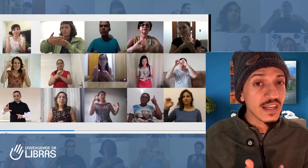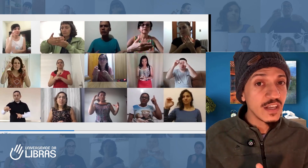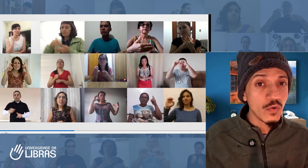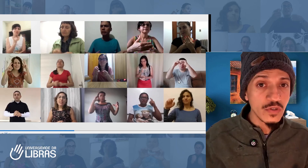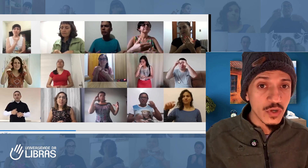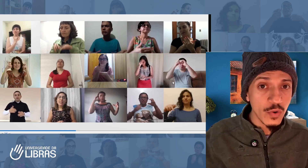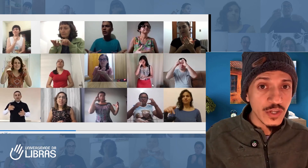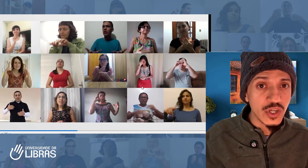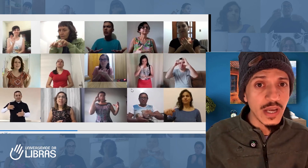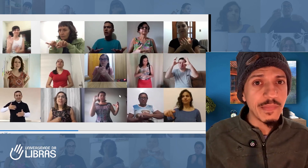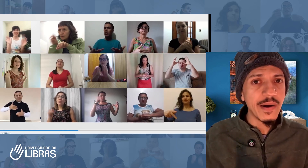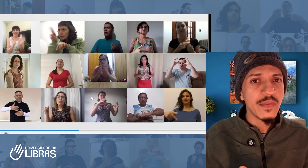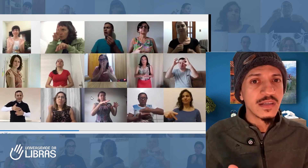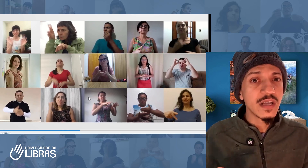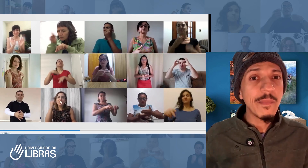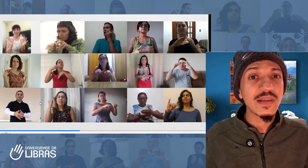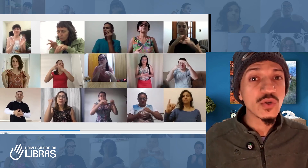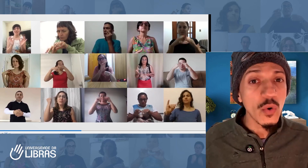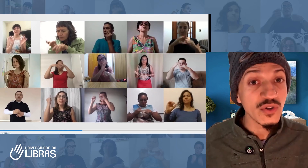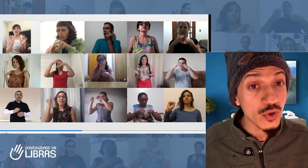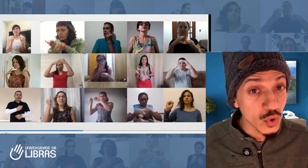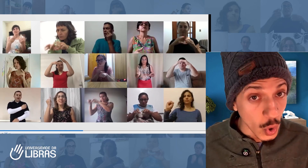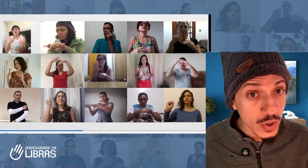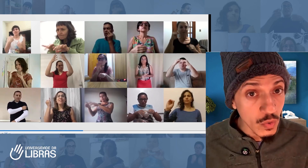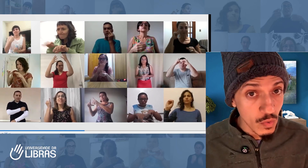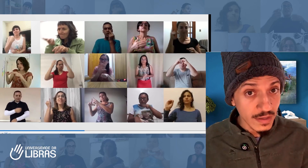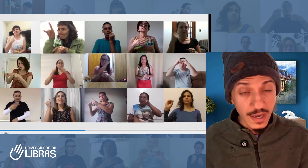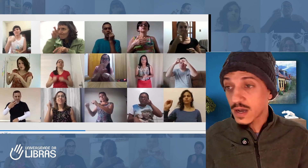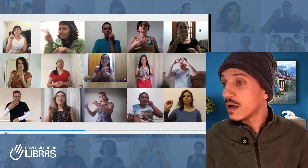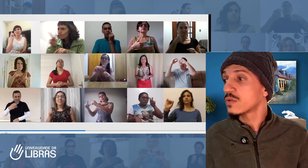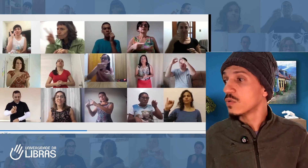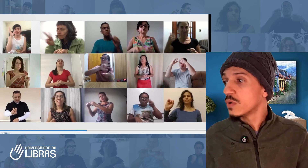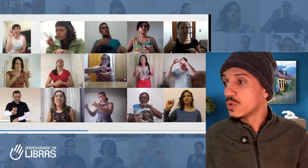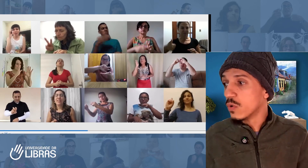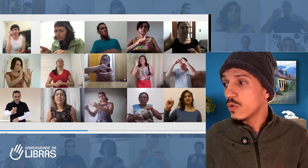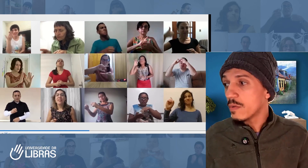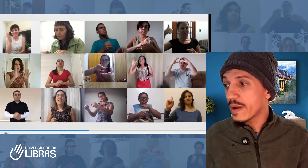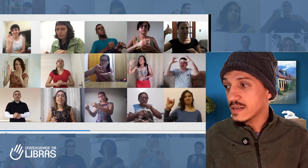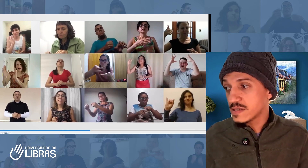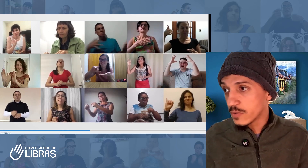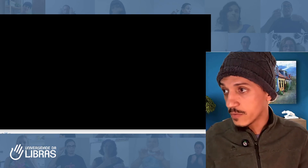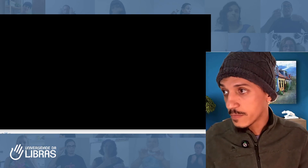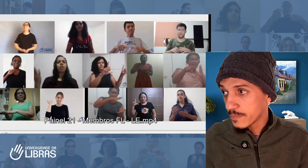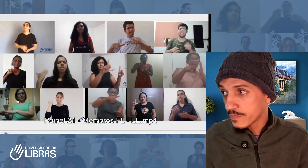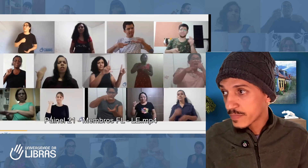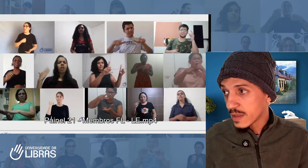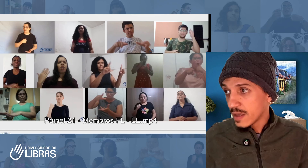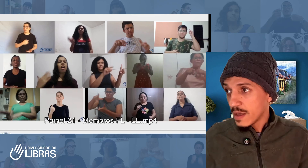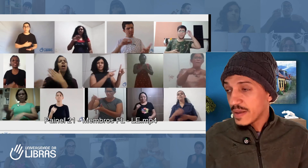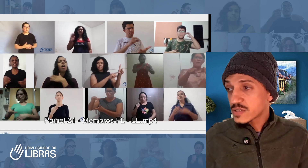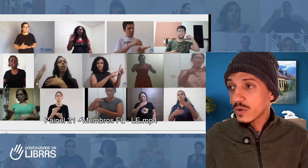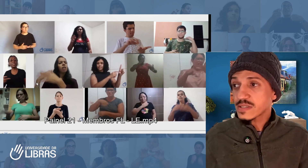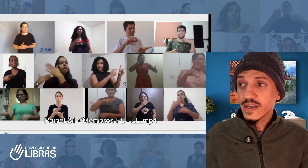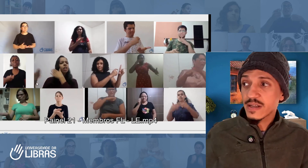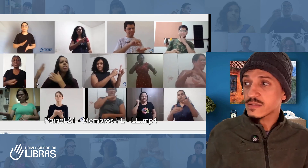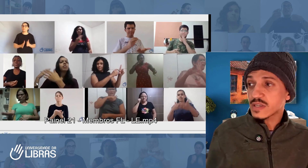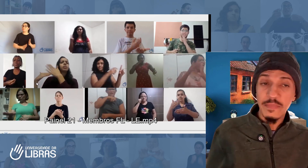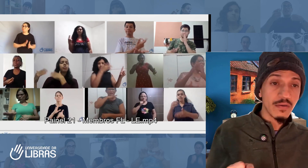de Curitiba, são pessoas de todo quanto é canto do Brasil. Pessoas que antes não sabiam nada